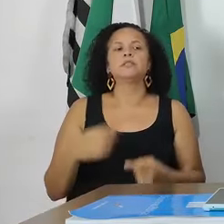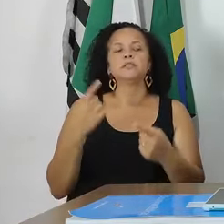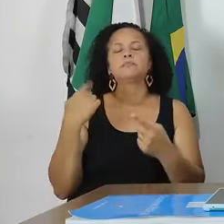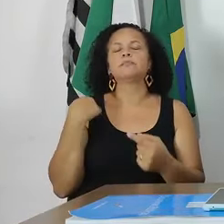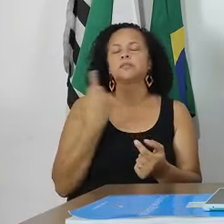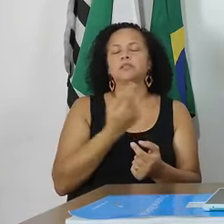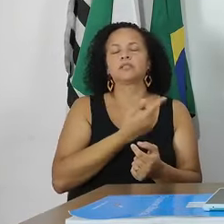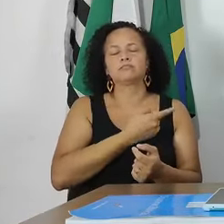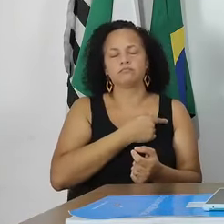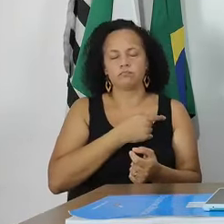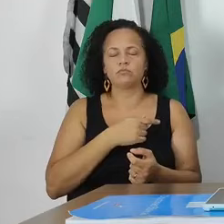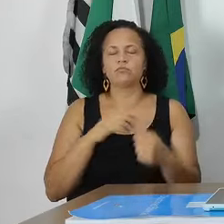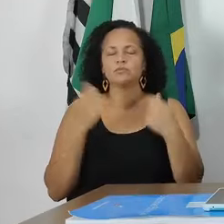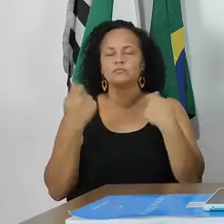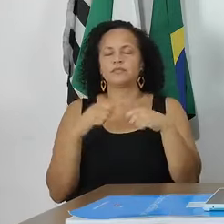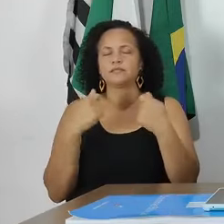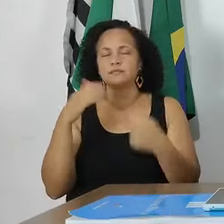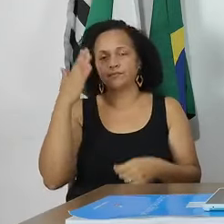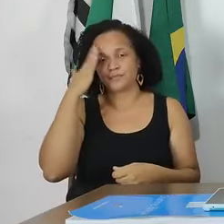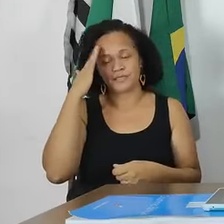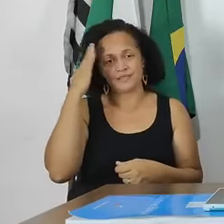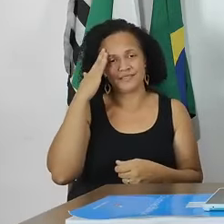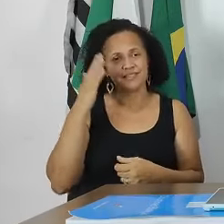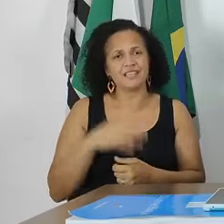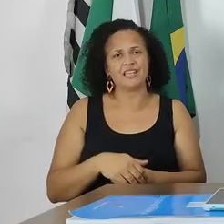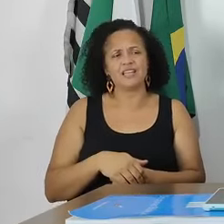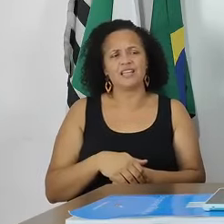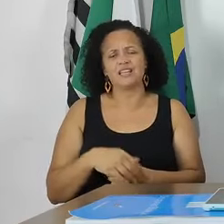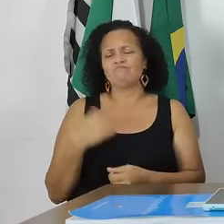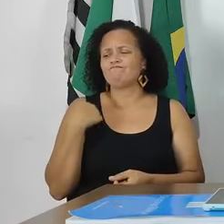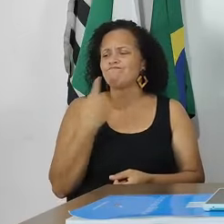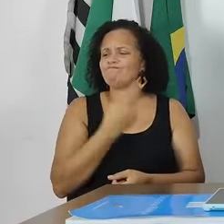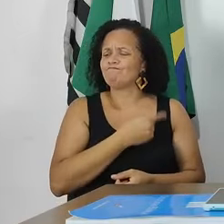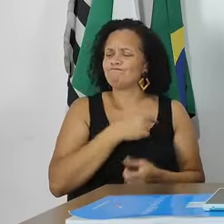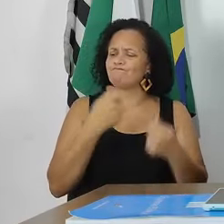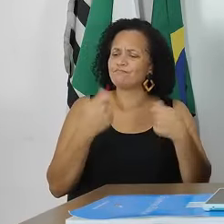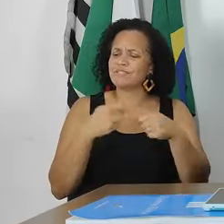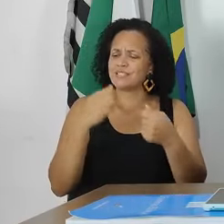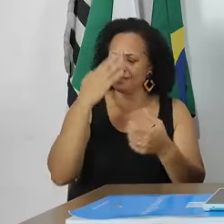profeta venha ministrar uma palavra, que a gente esteja já